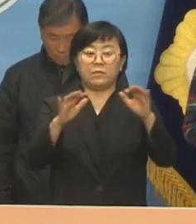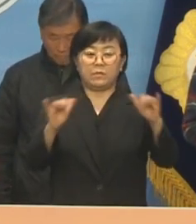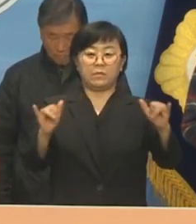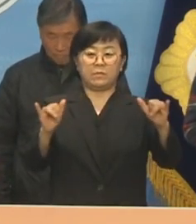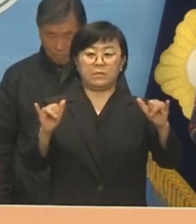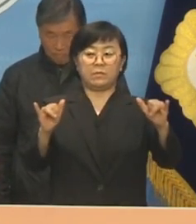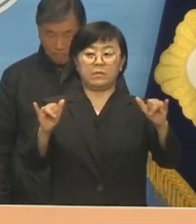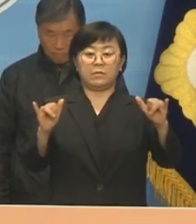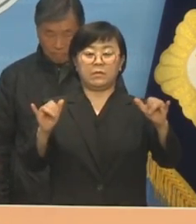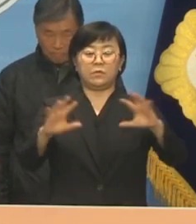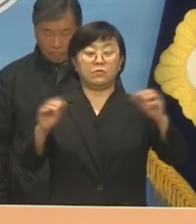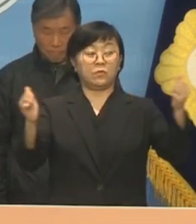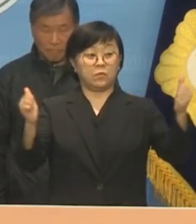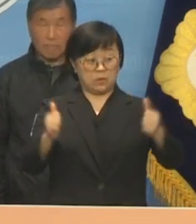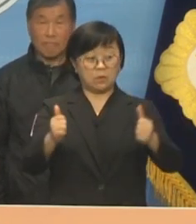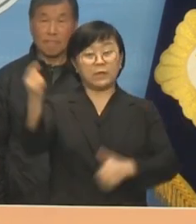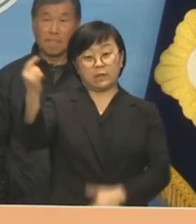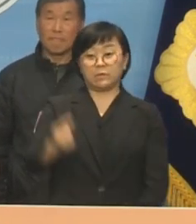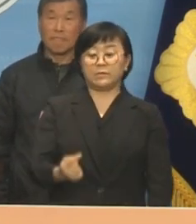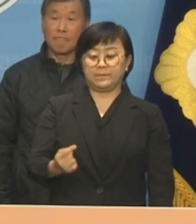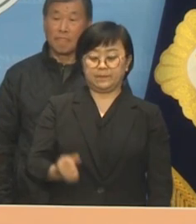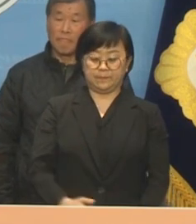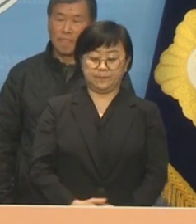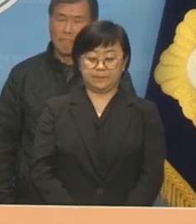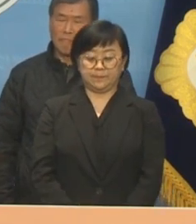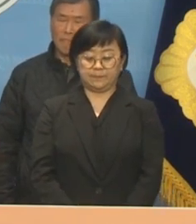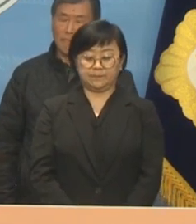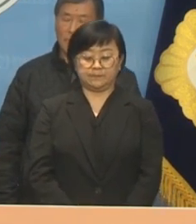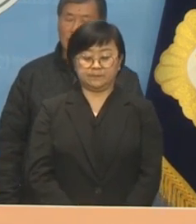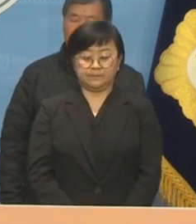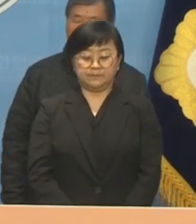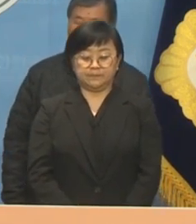오늘 국회 소통관을 찾았습니다.